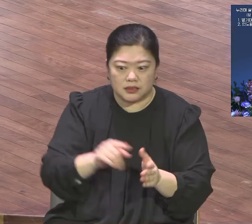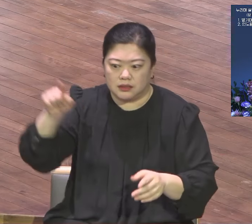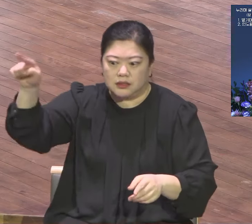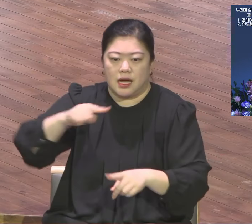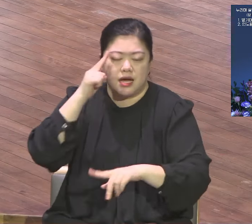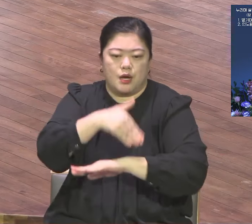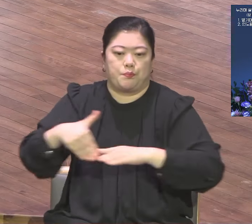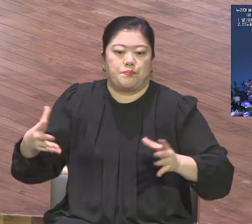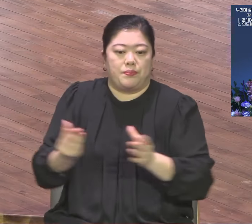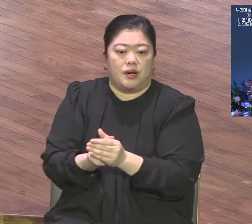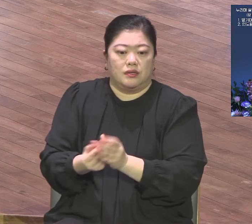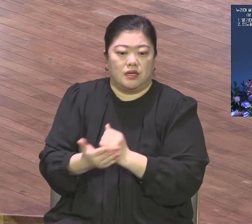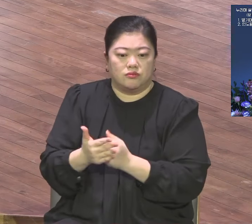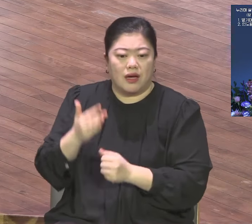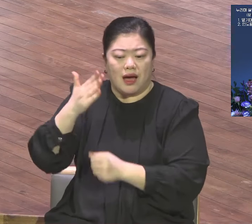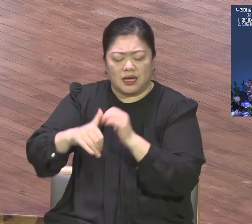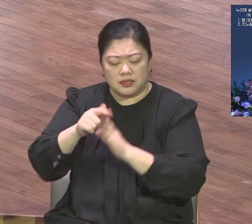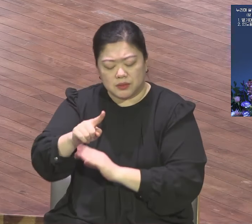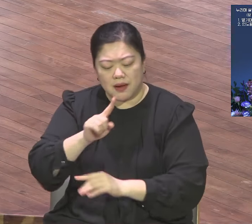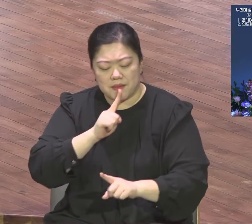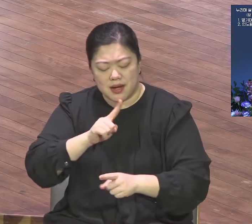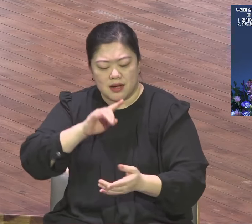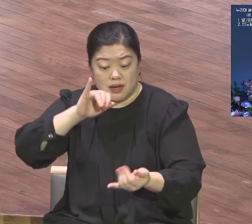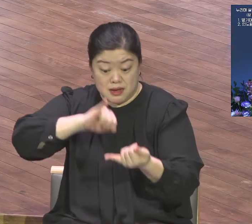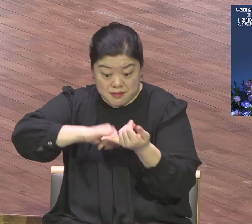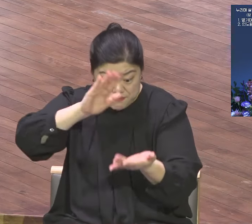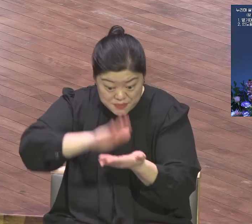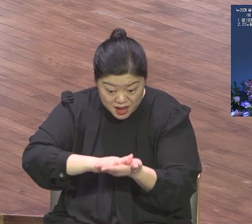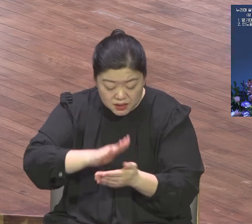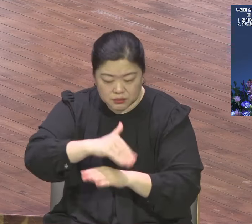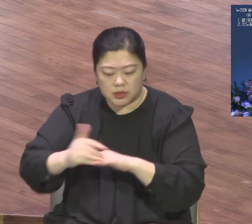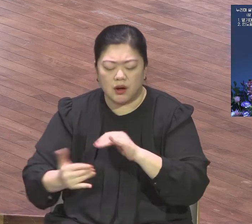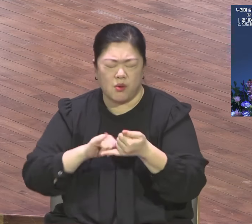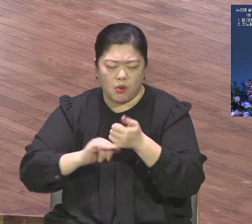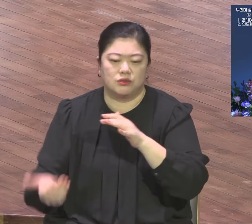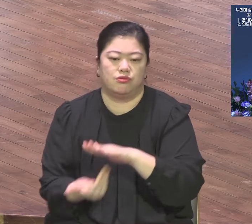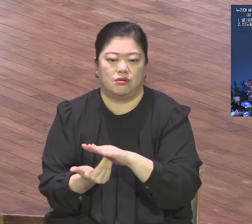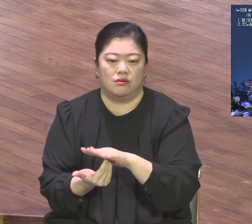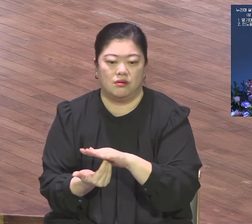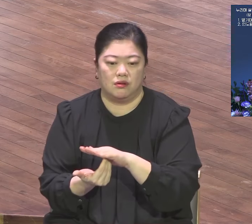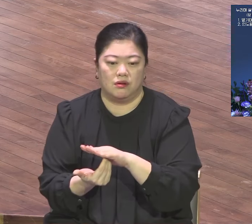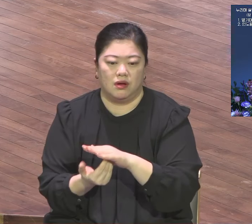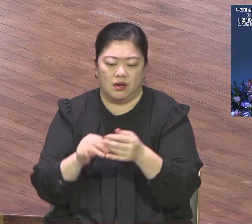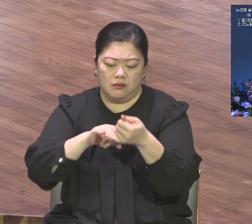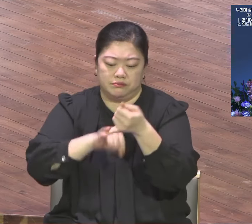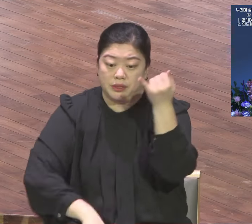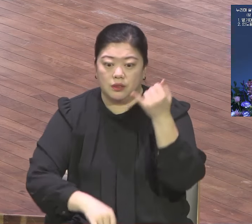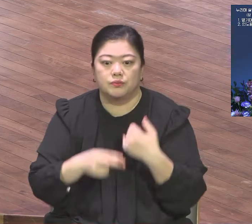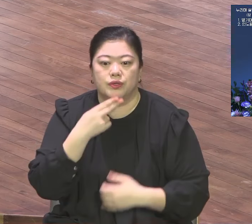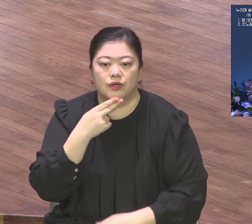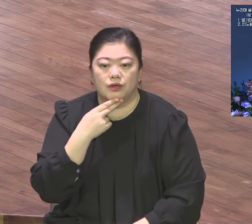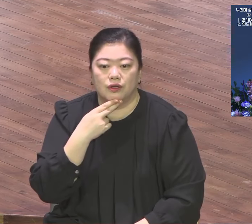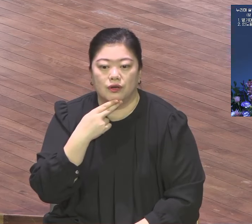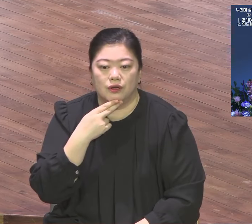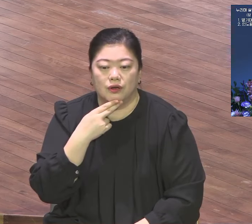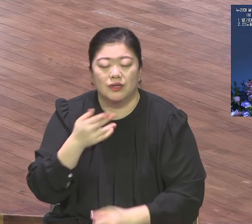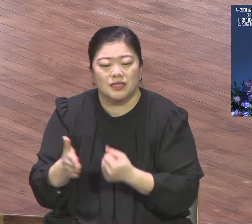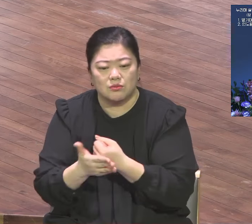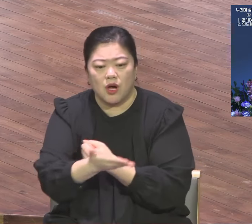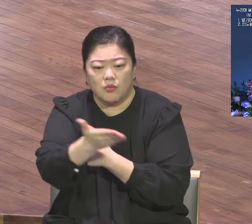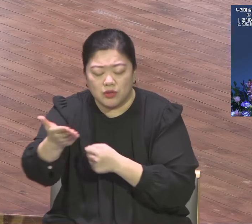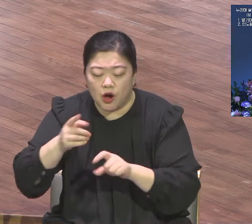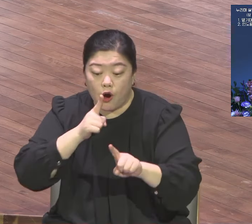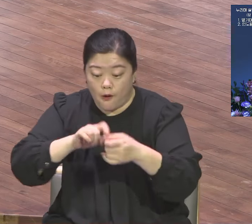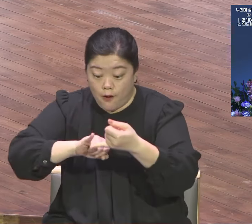말씀을 잡으면요 그 말씀 성취를 위해서 하나님이 여러분을 인도해 주신다니까요. 말씀